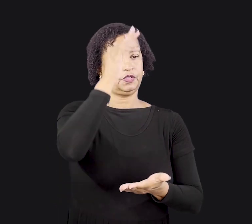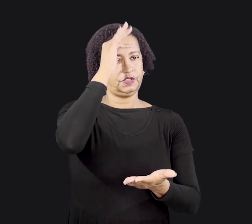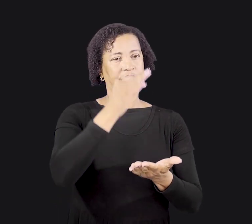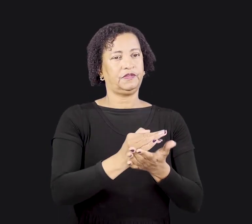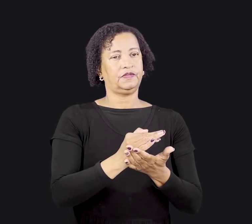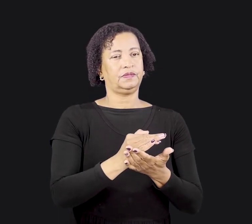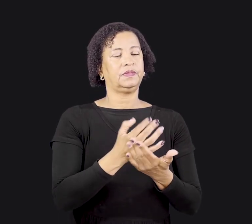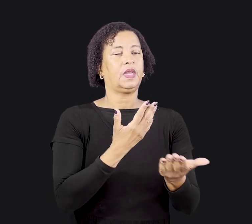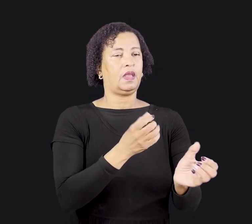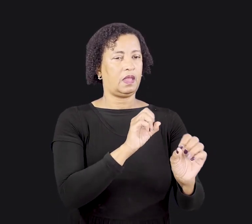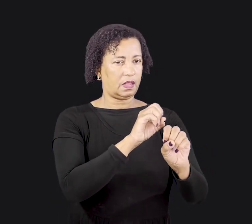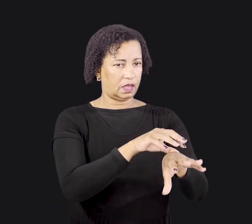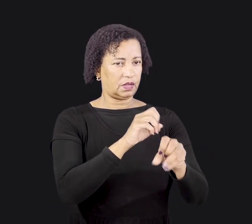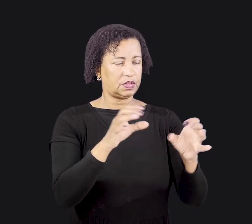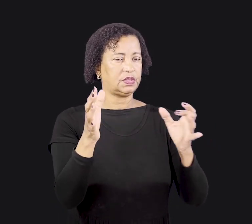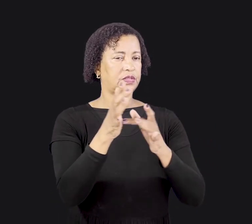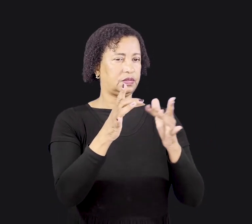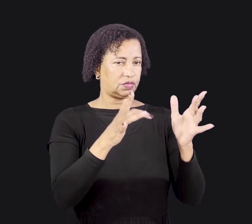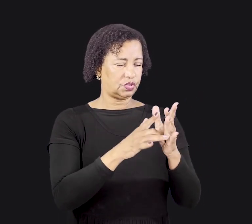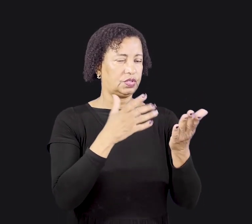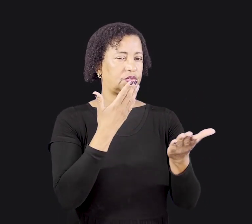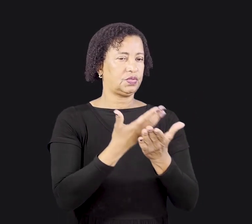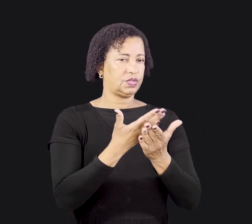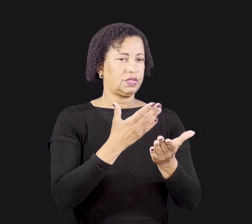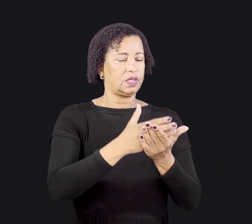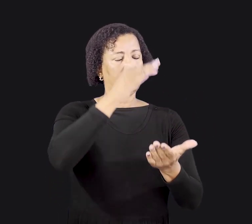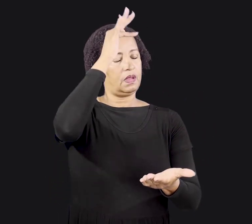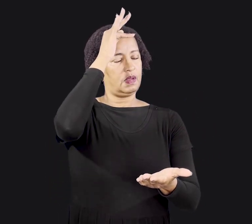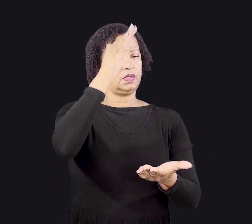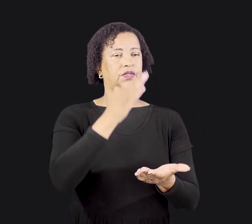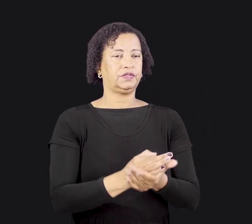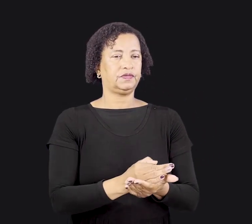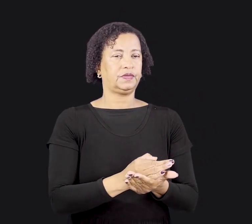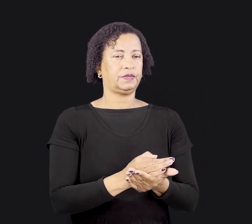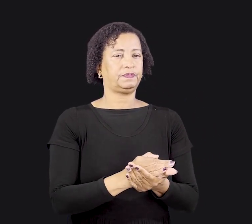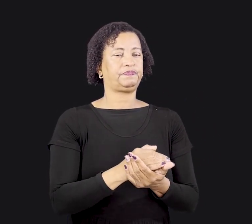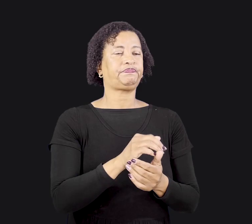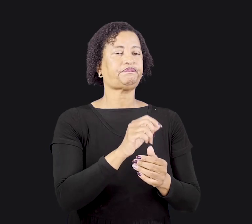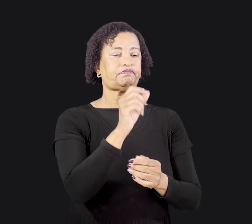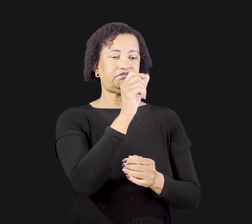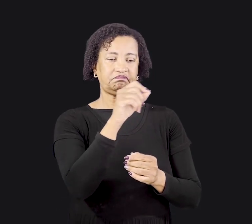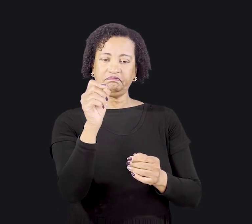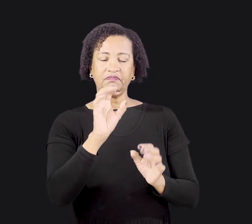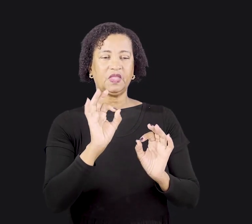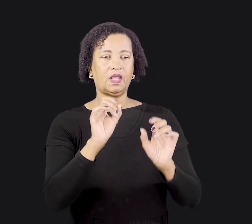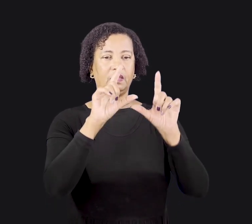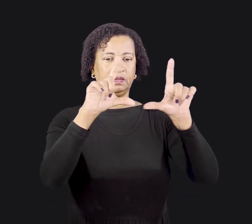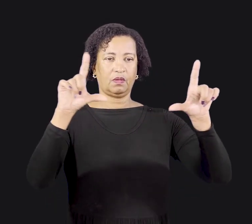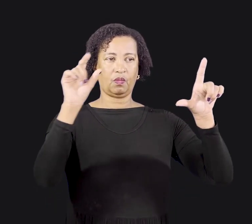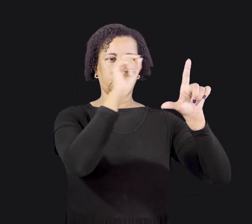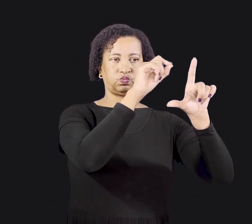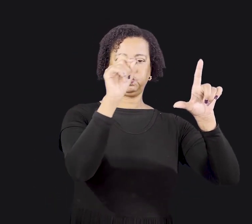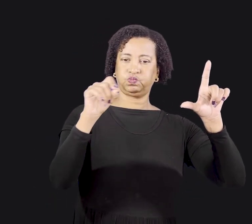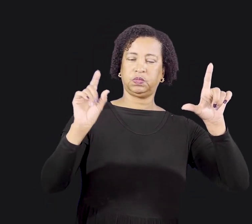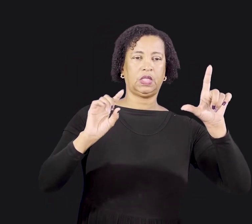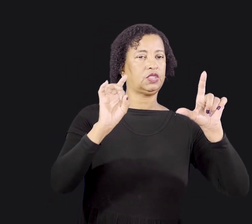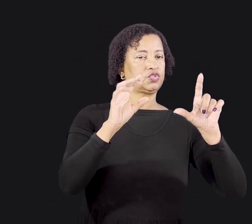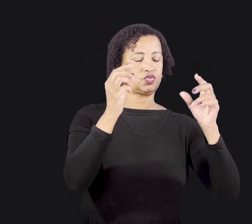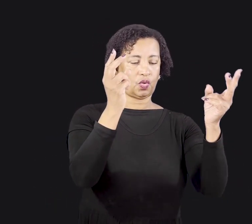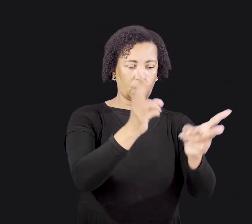essa foi a aula sobre fé. Sem giz, nem quadro negro, só uma tempestade. E no meio da tempestade